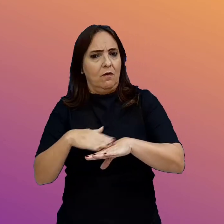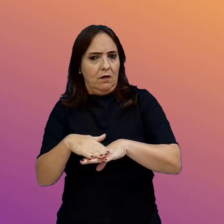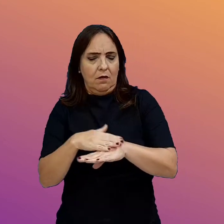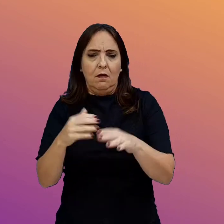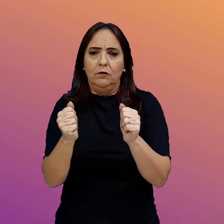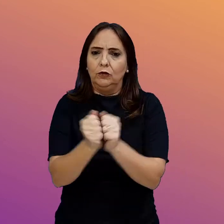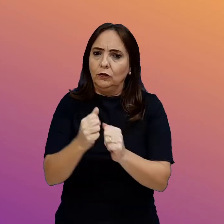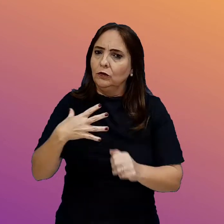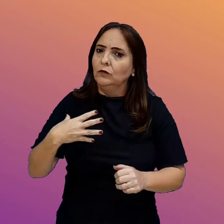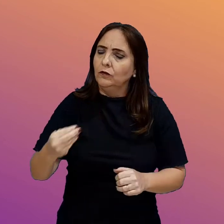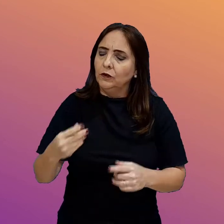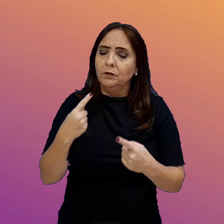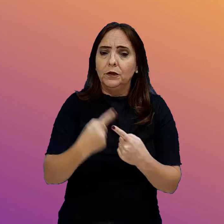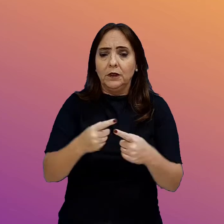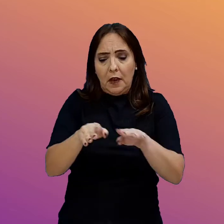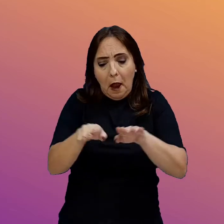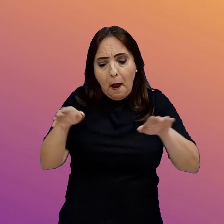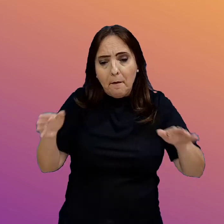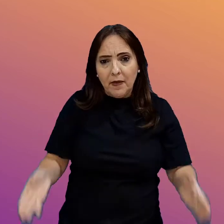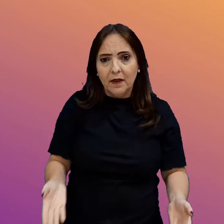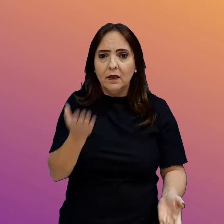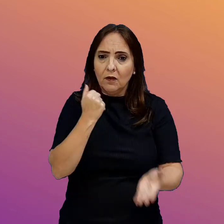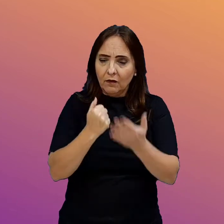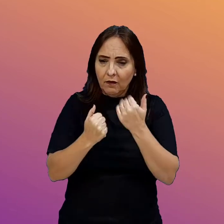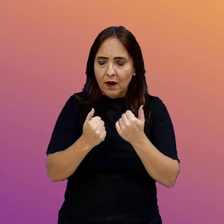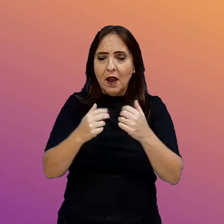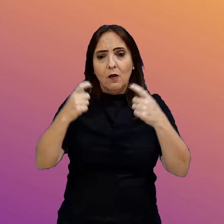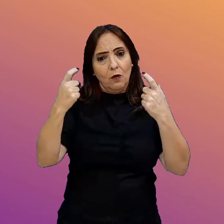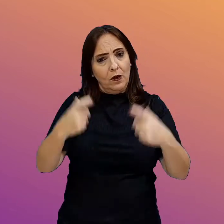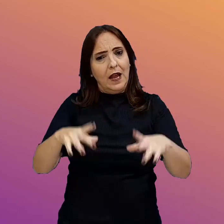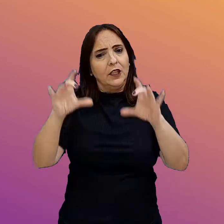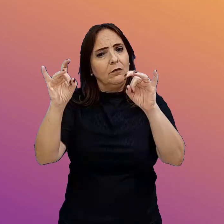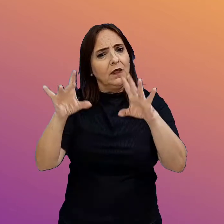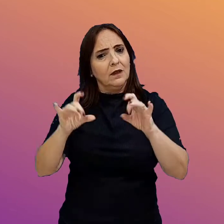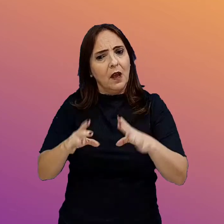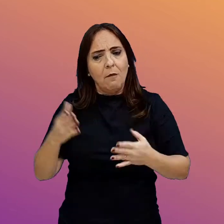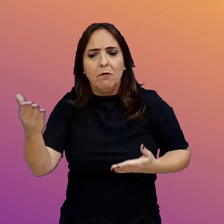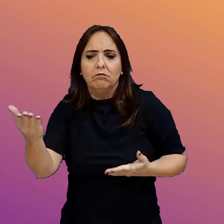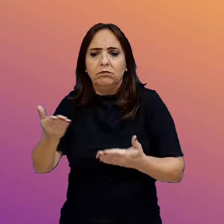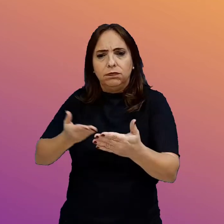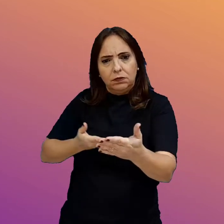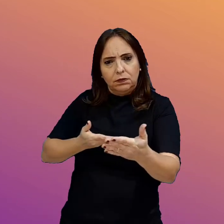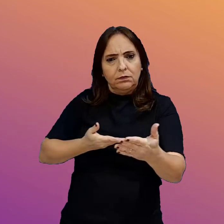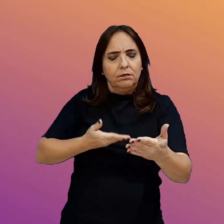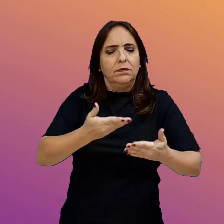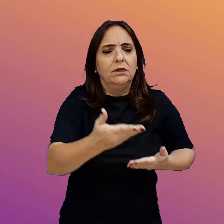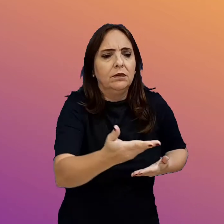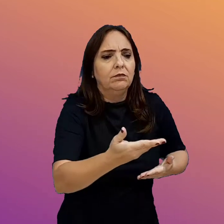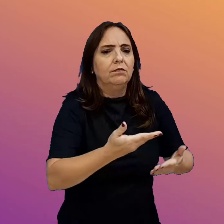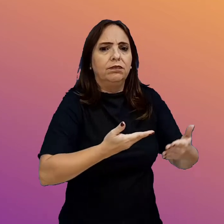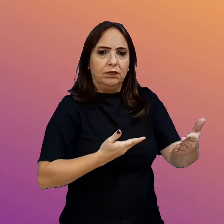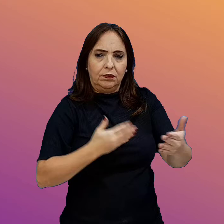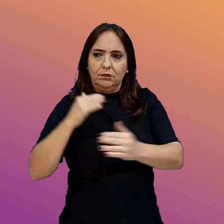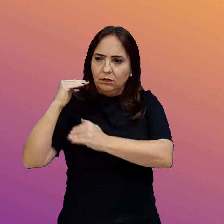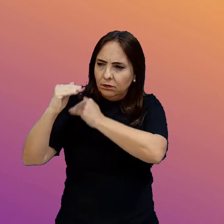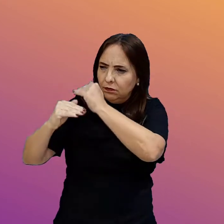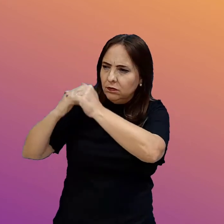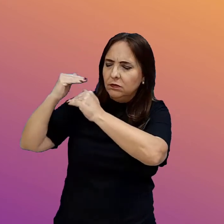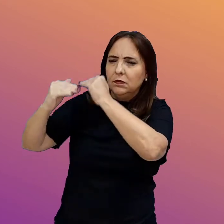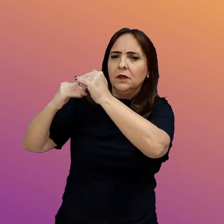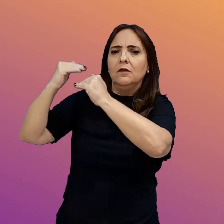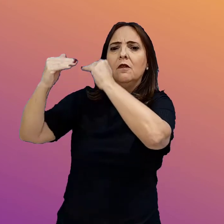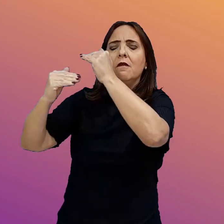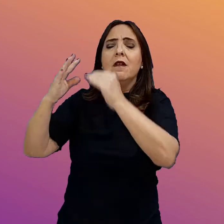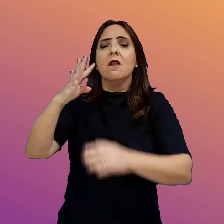da refeição é um lugar para a gente trocar, para a gente crescer, para a gente poder